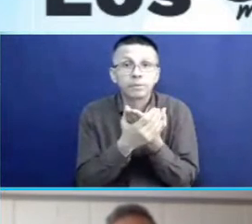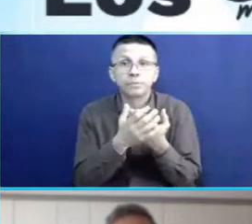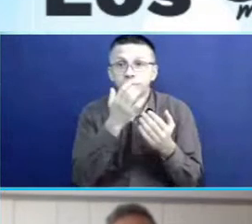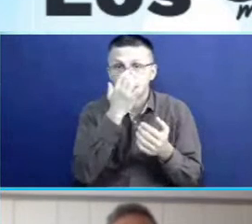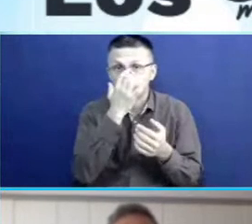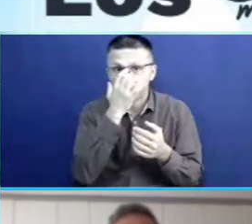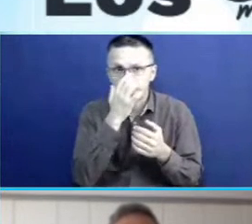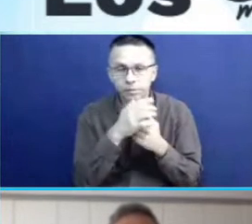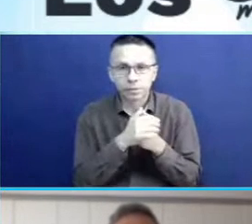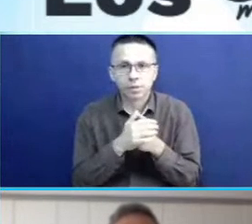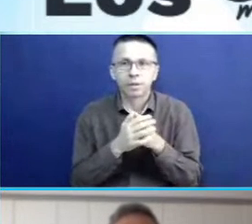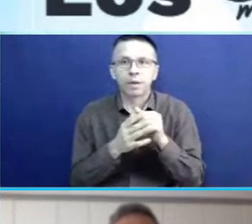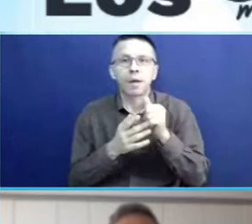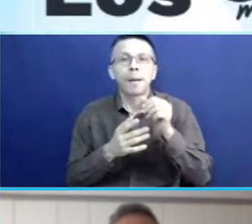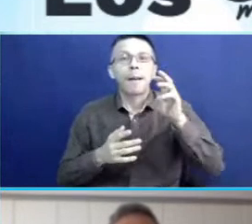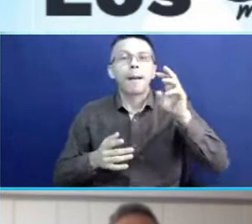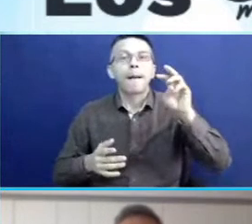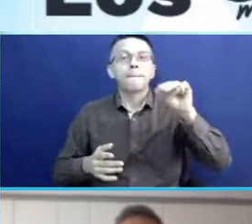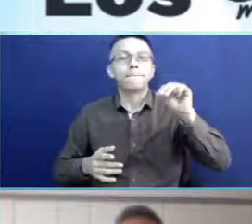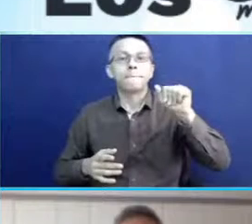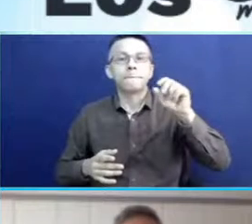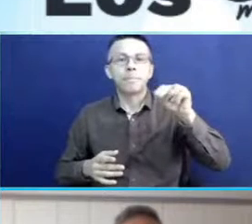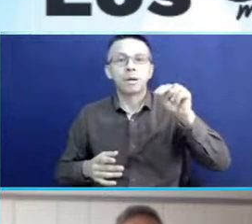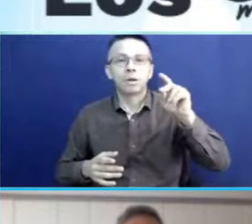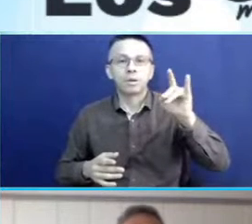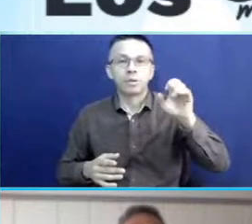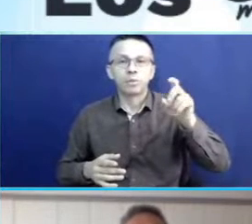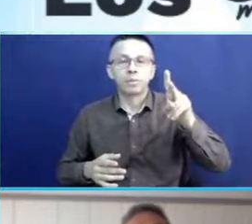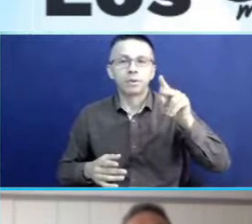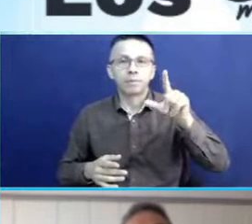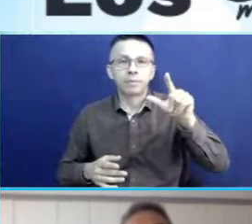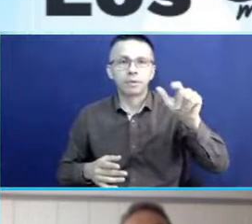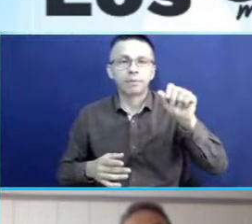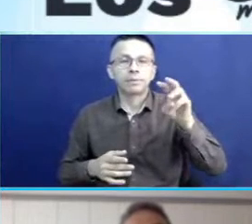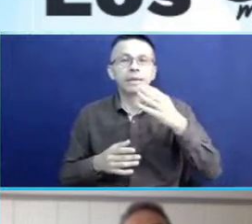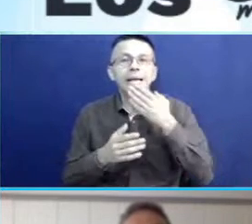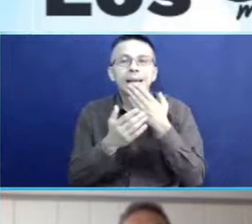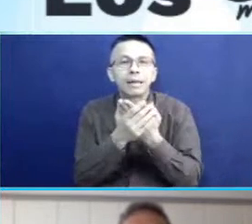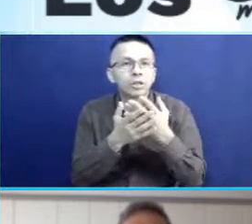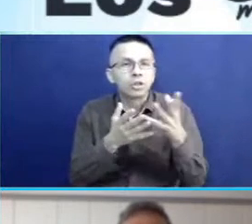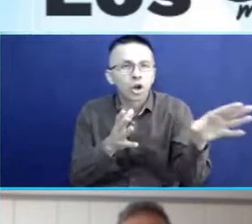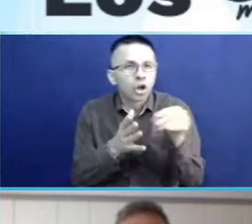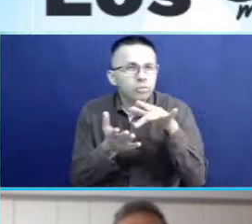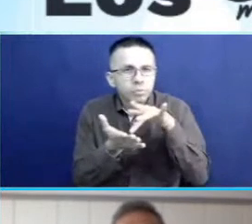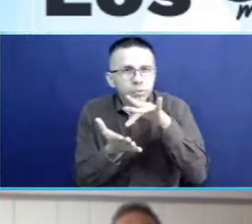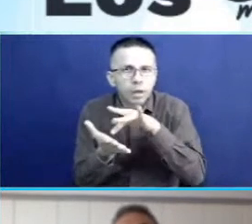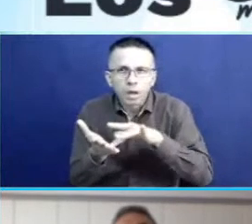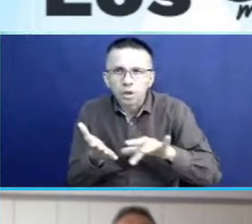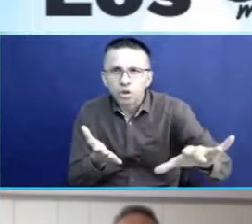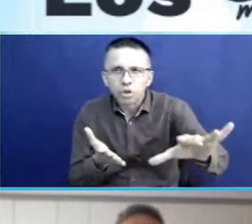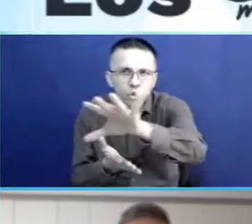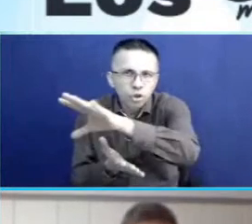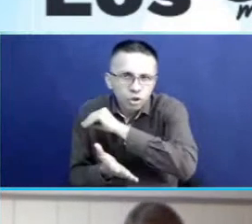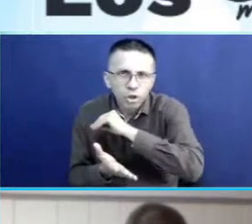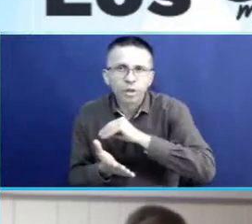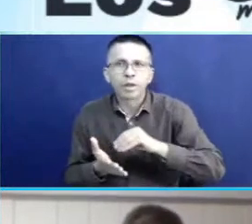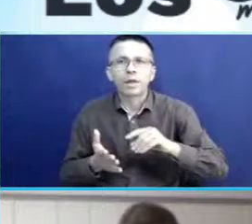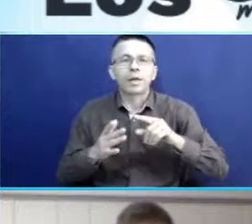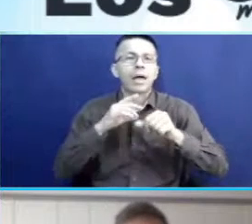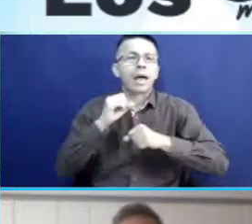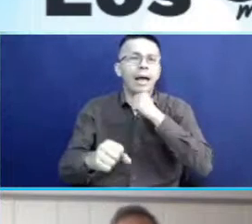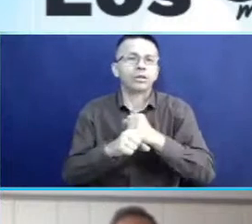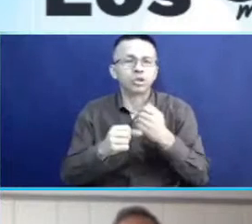acompaña. Pues a nuestro gran amigo Manuel Villamizar. Y a todos los que nos acompañaron, de verdad, quiero desearle a todos ustedes un feliz